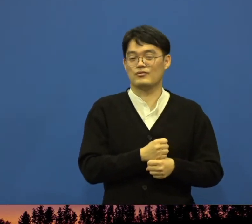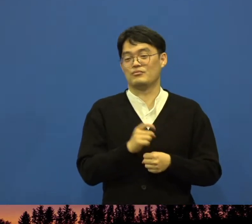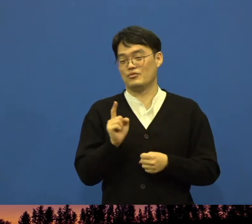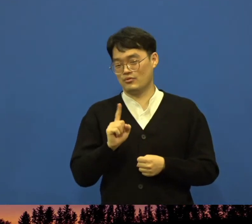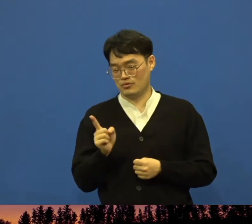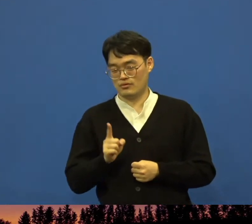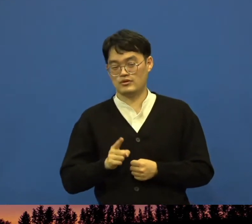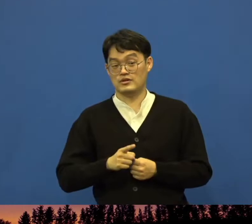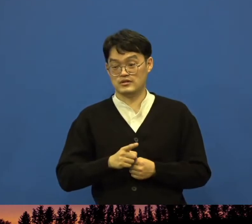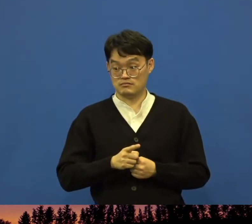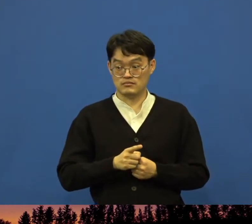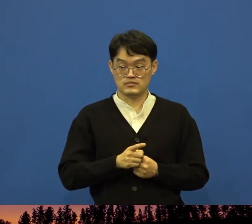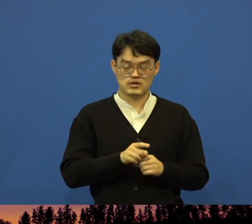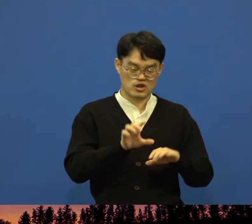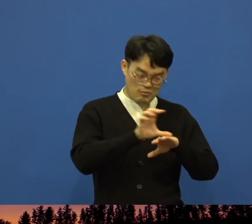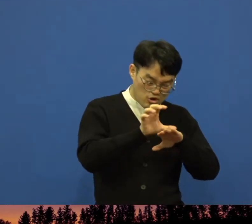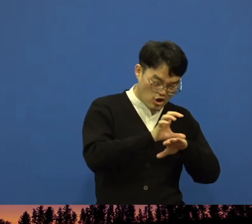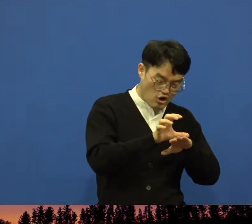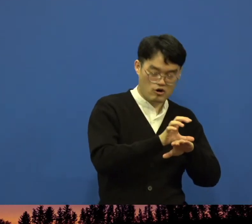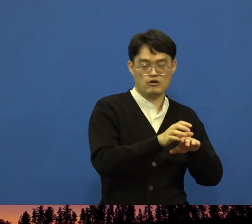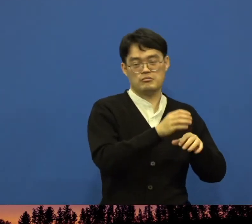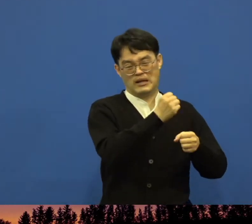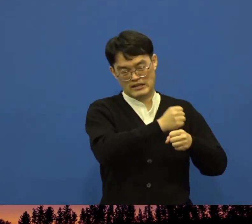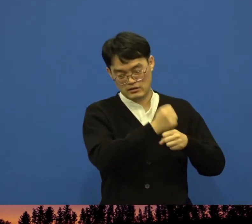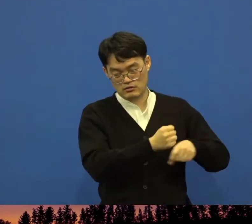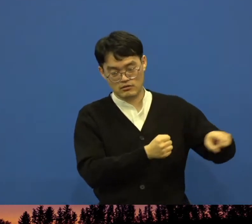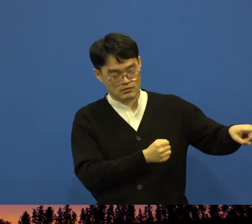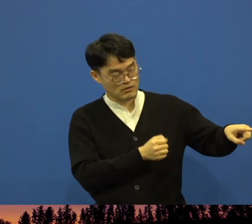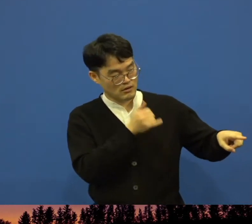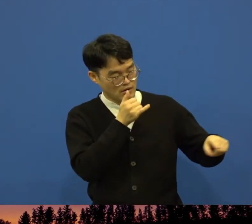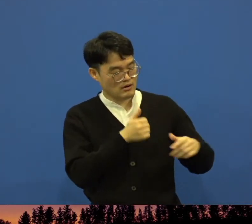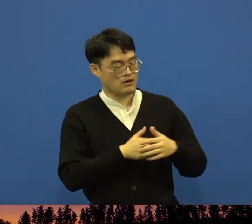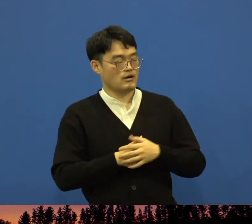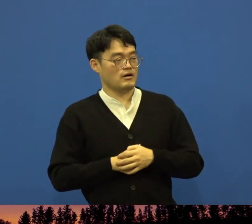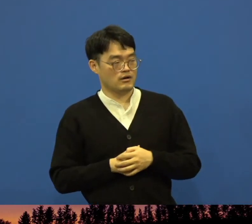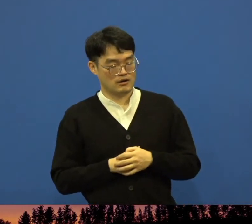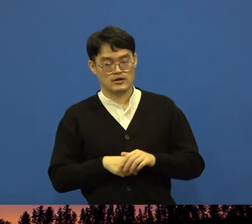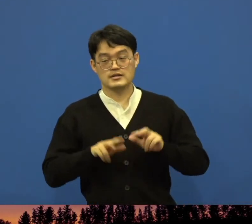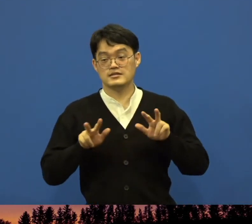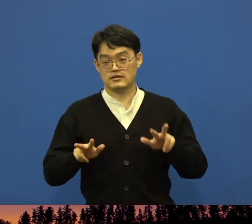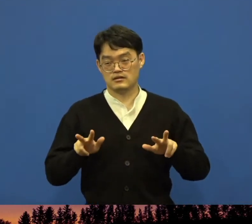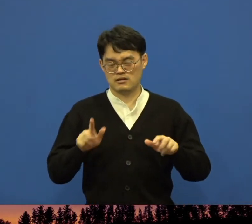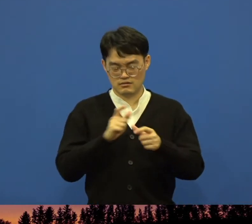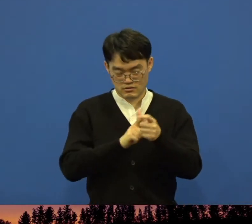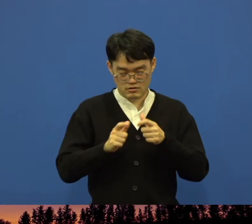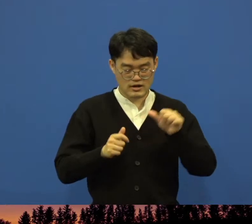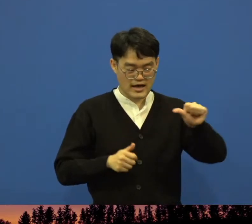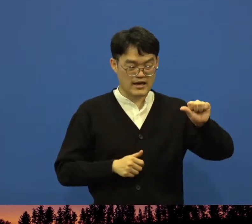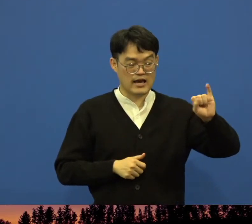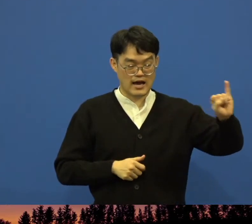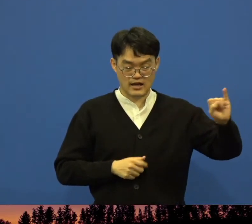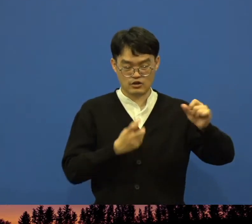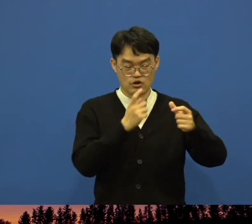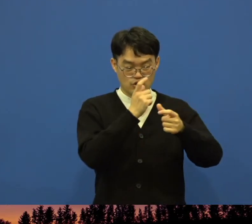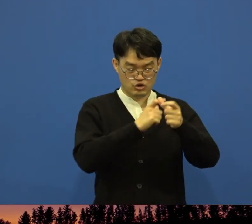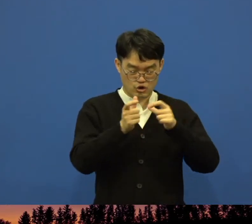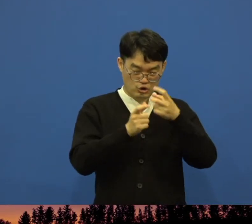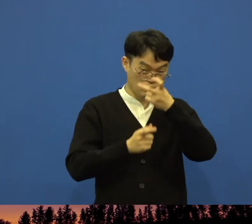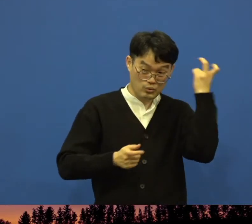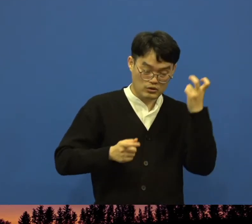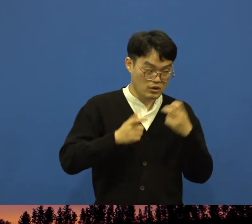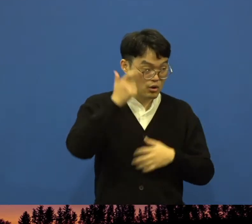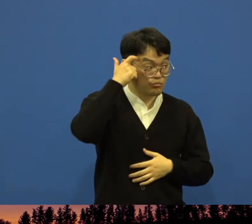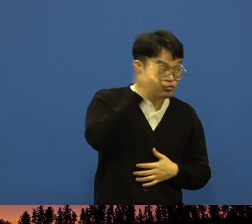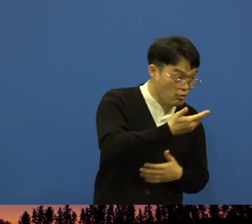뭐 안 되잖아요, 그죠? 이제 그때만 해도 지금 몇 년 전이니까 지금 훨씬 더 AI가 똑똑해졌어요.